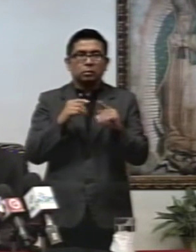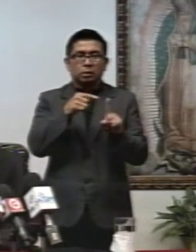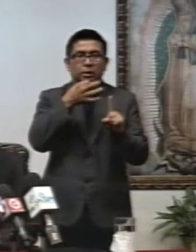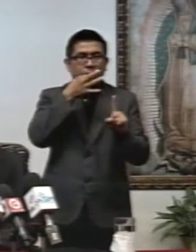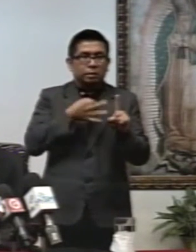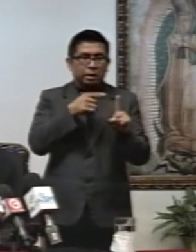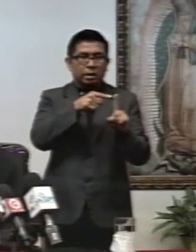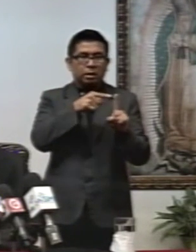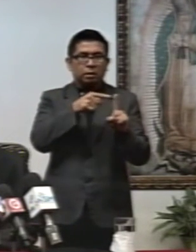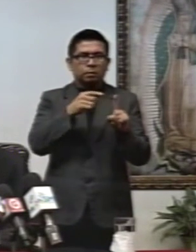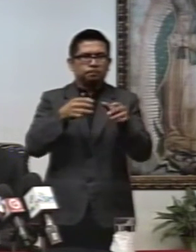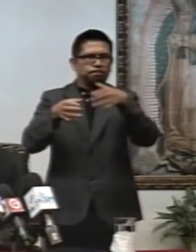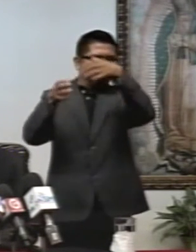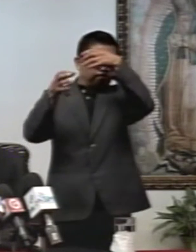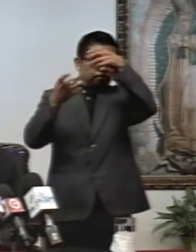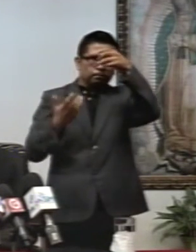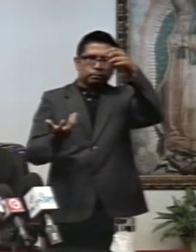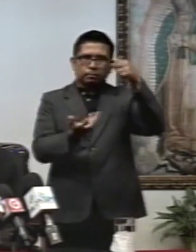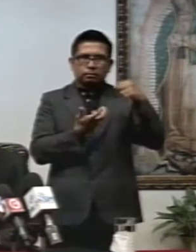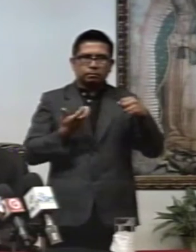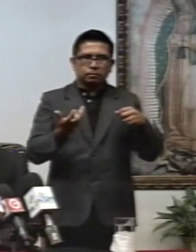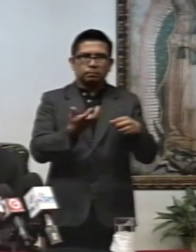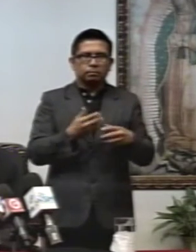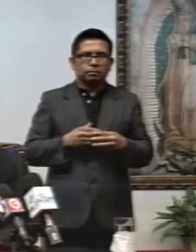verdadero estadista para todos.